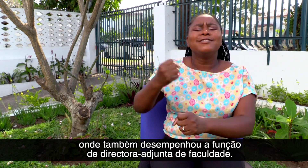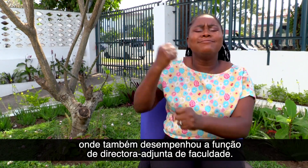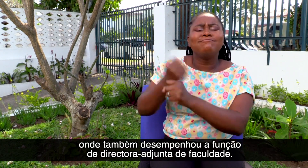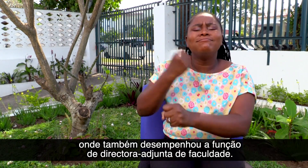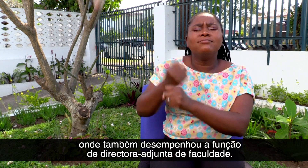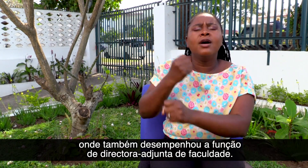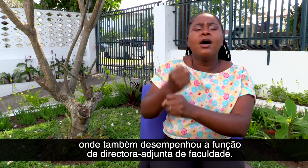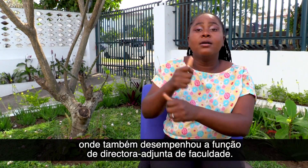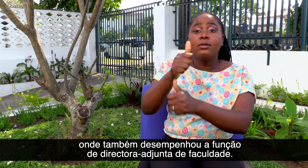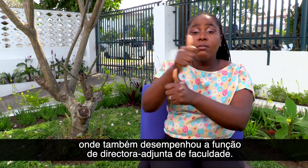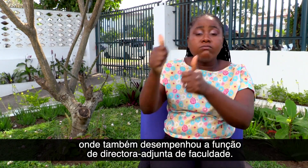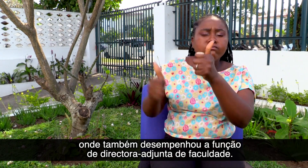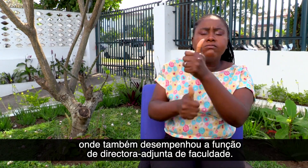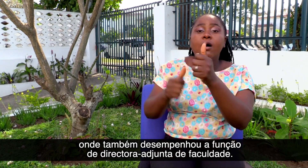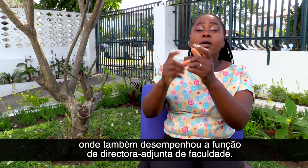de diretora adjunta da faculdade.